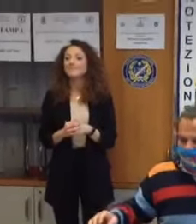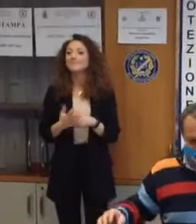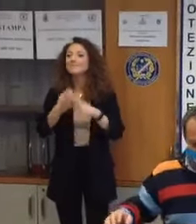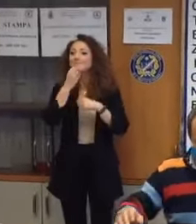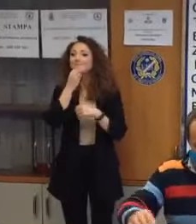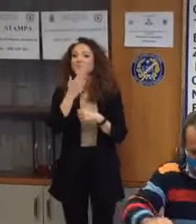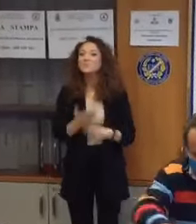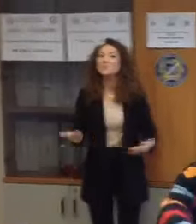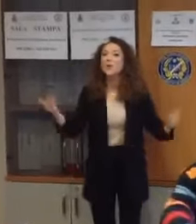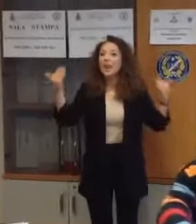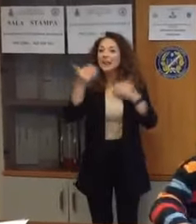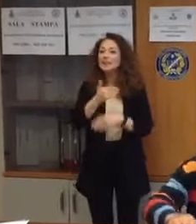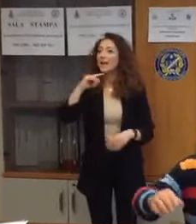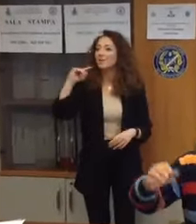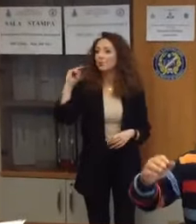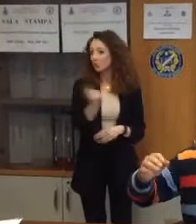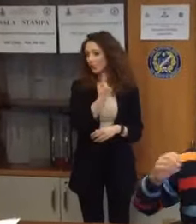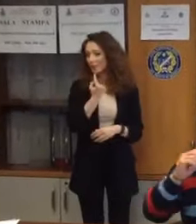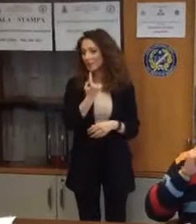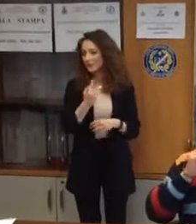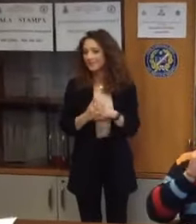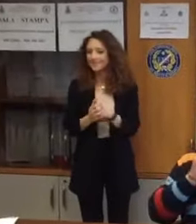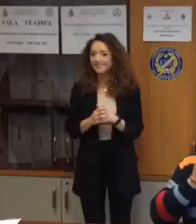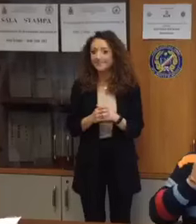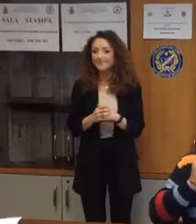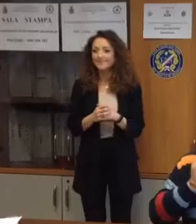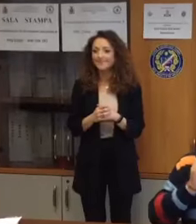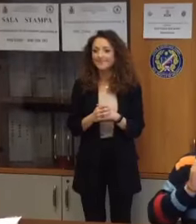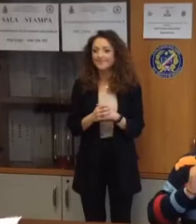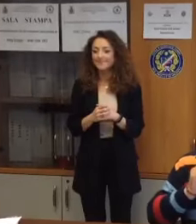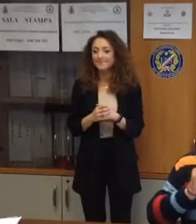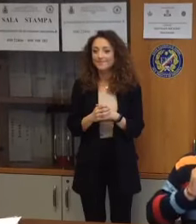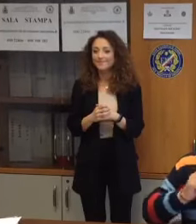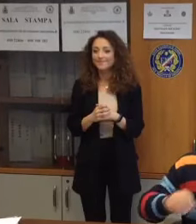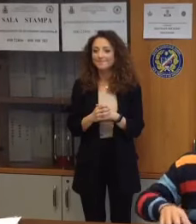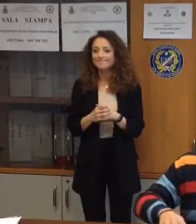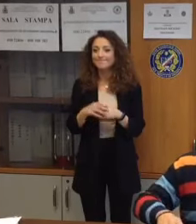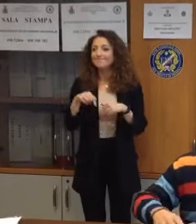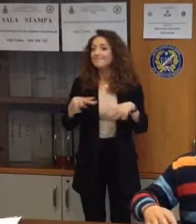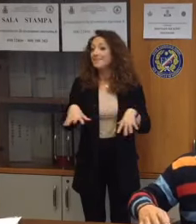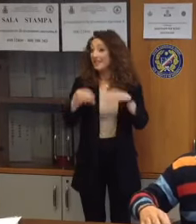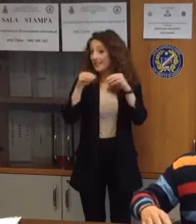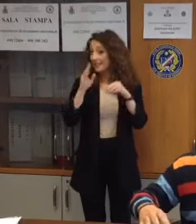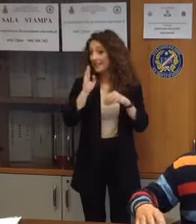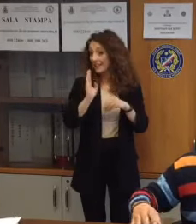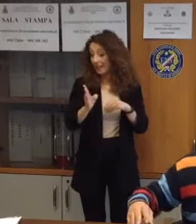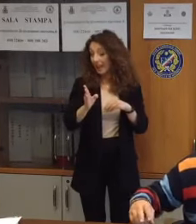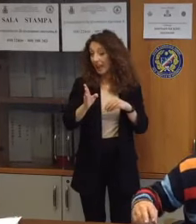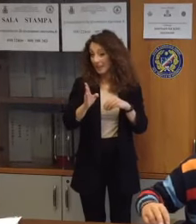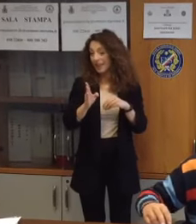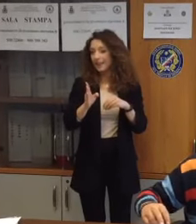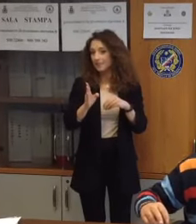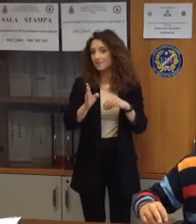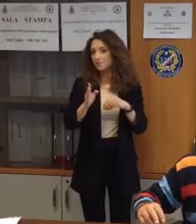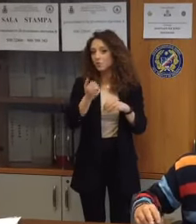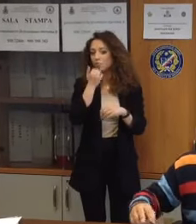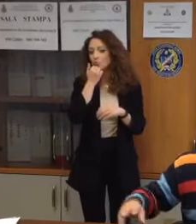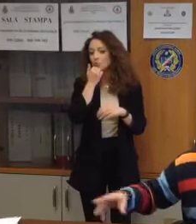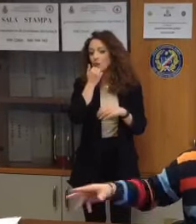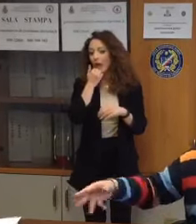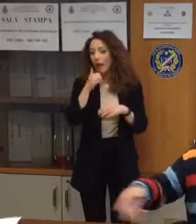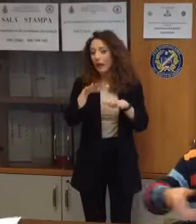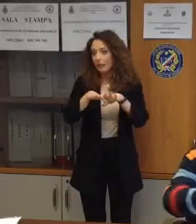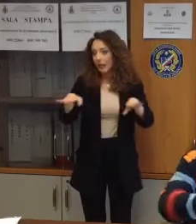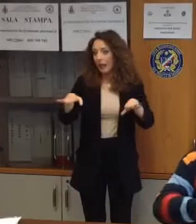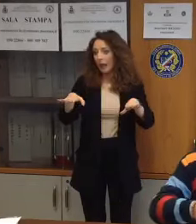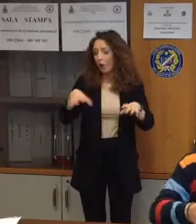buonasera a tutti, iniziamo questa nostra diretta, scusatemi per la confusione, ma siamo state